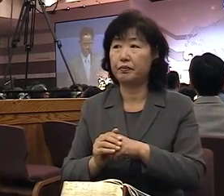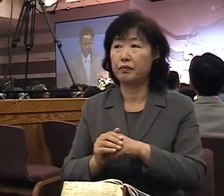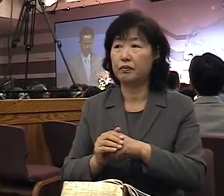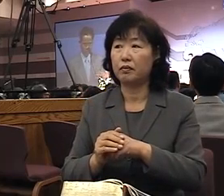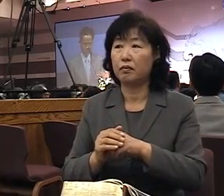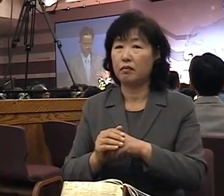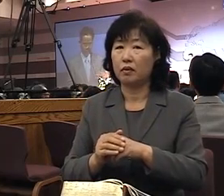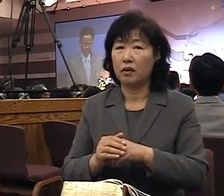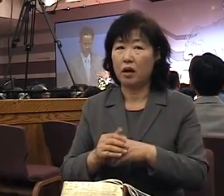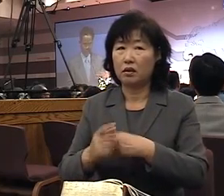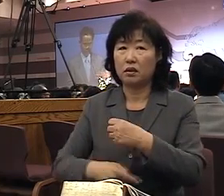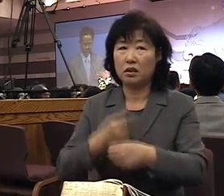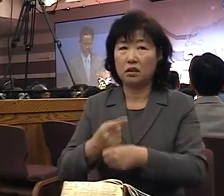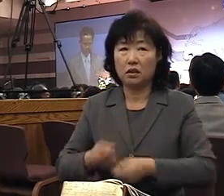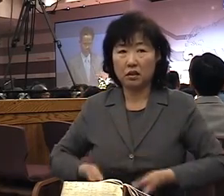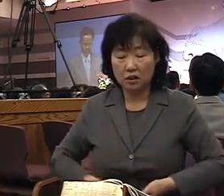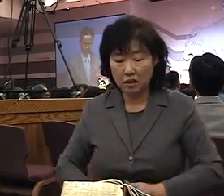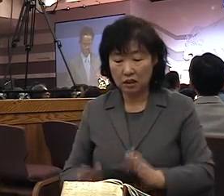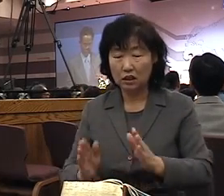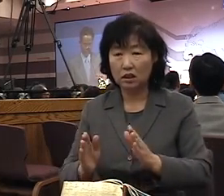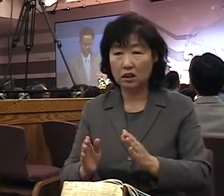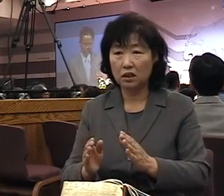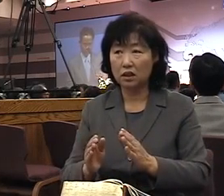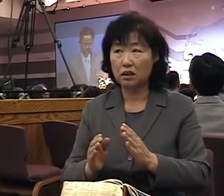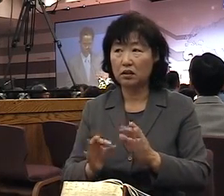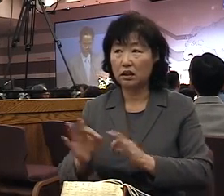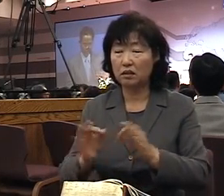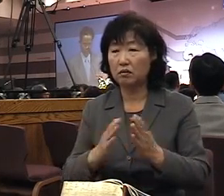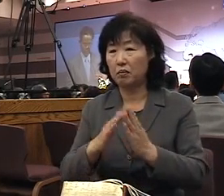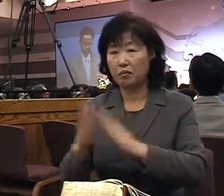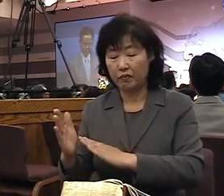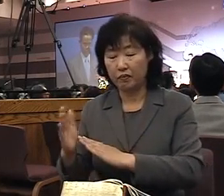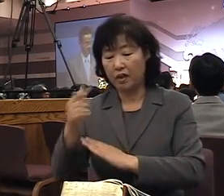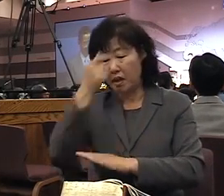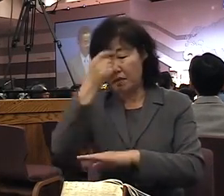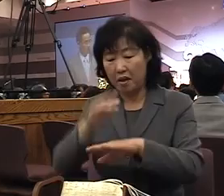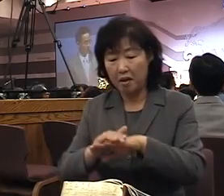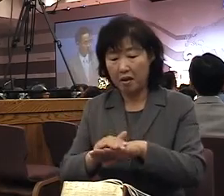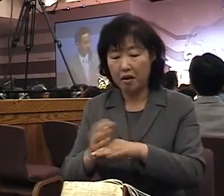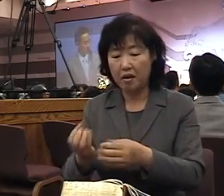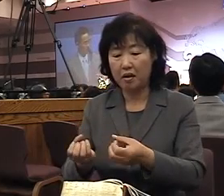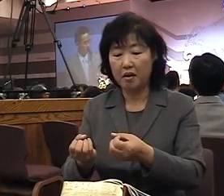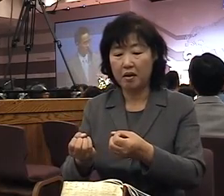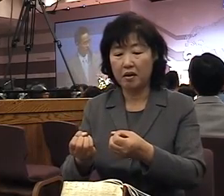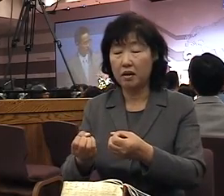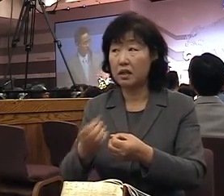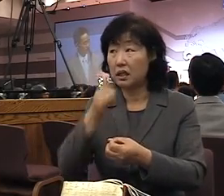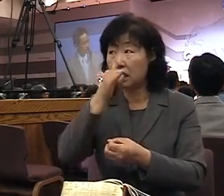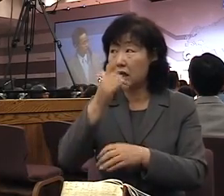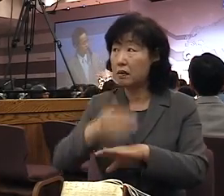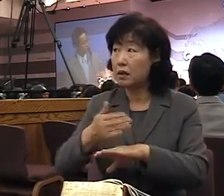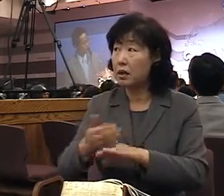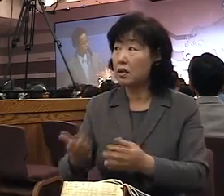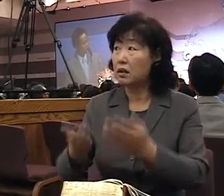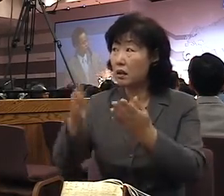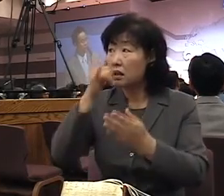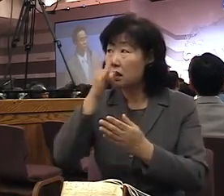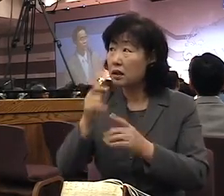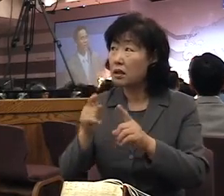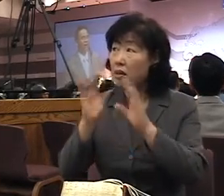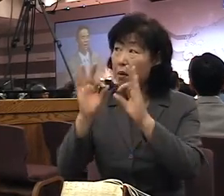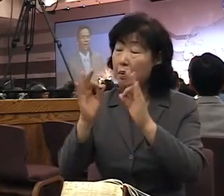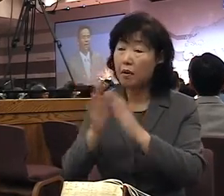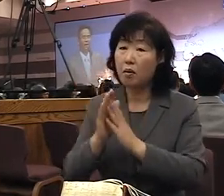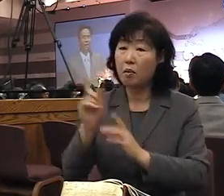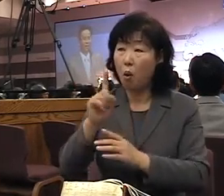돌 개업 이전 예배 드리면서 주님 앞에 감사하는 가정들 있습니다. 여러분 이거 한번 보시죠. 이게 뭐